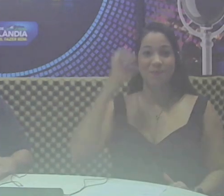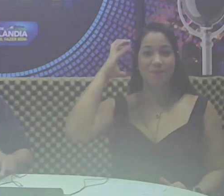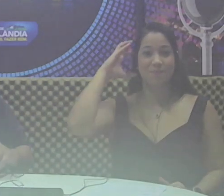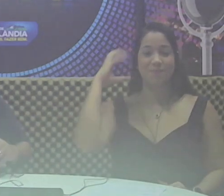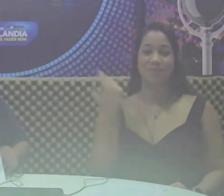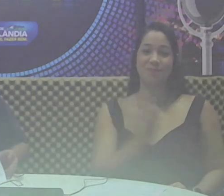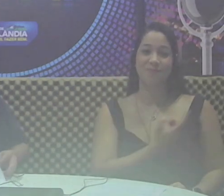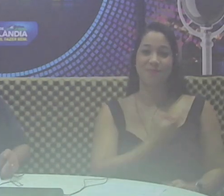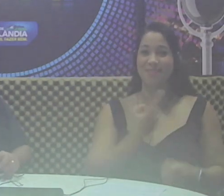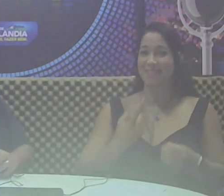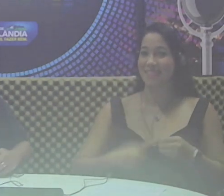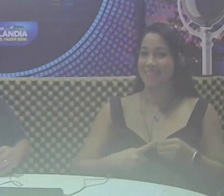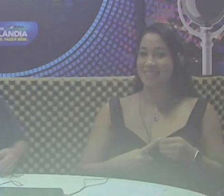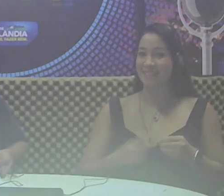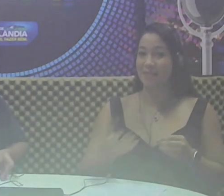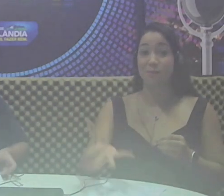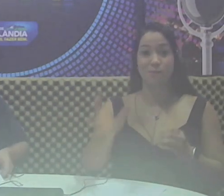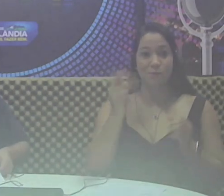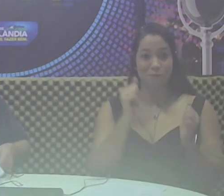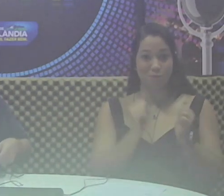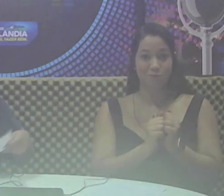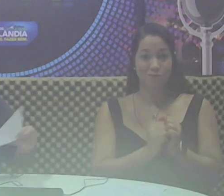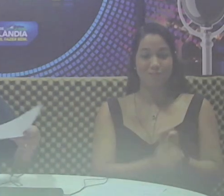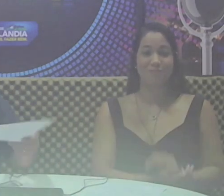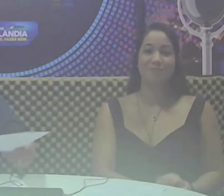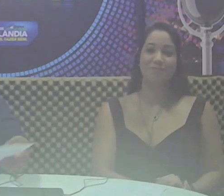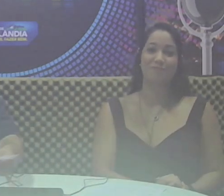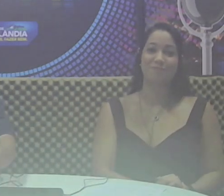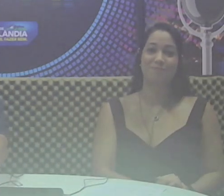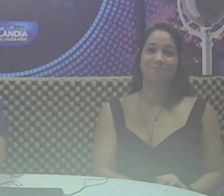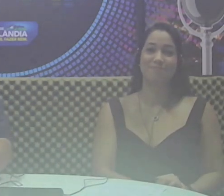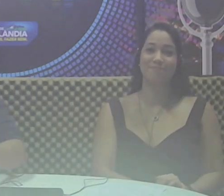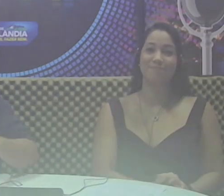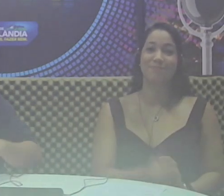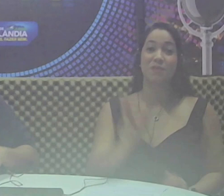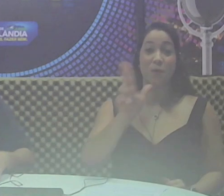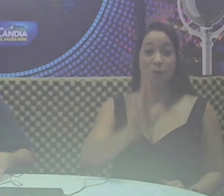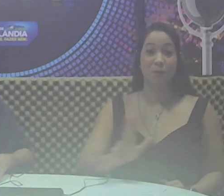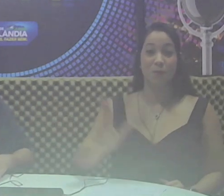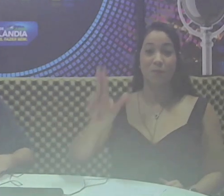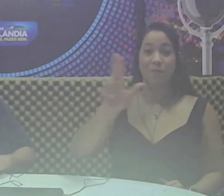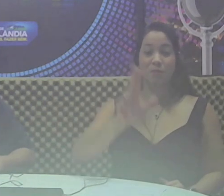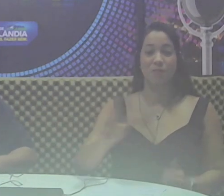agora na Rádio Nossa Cidade. Vem com a gente!